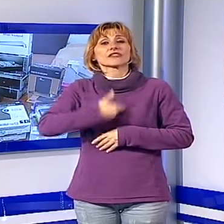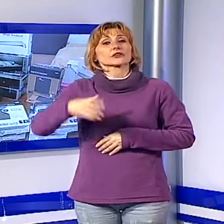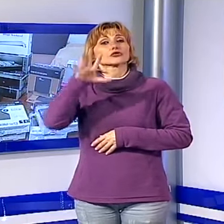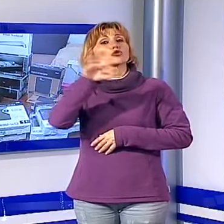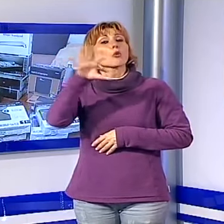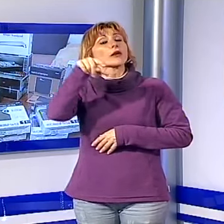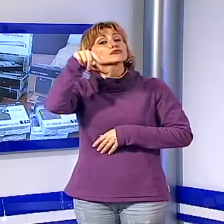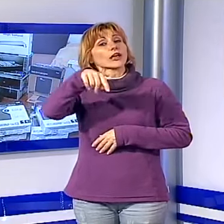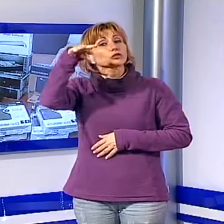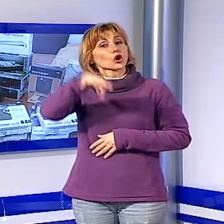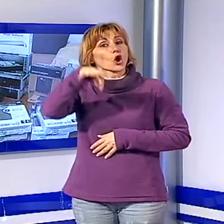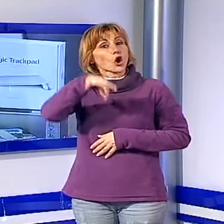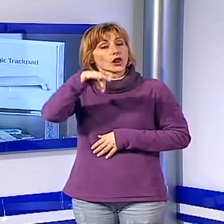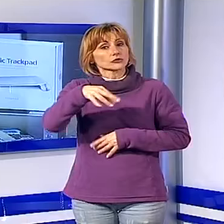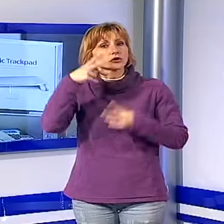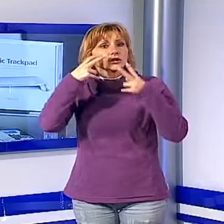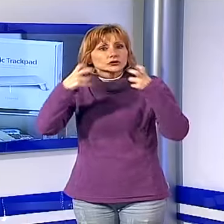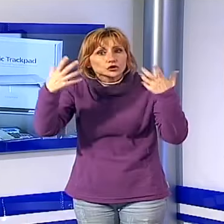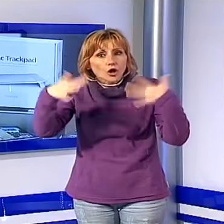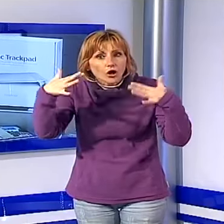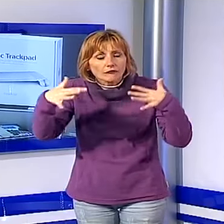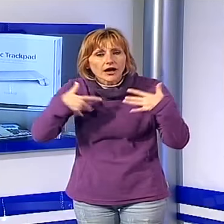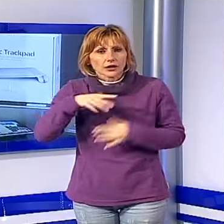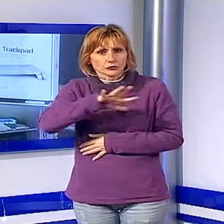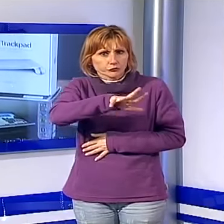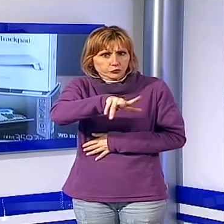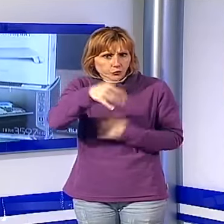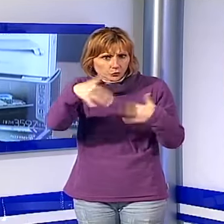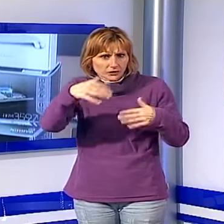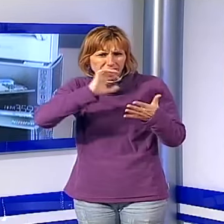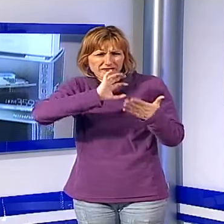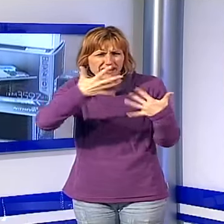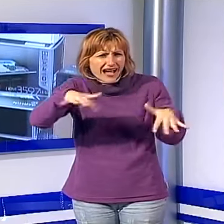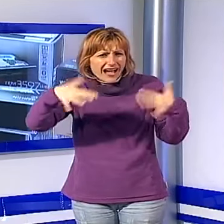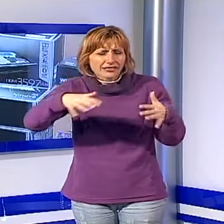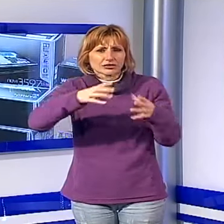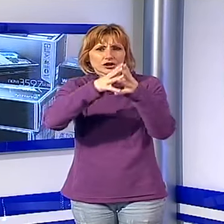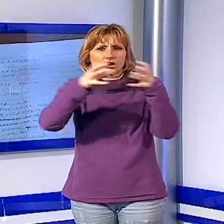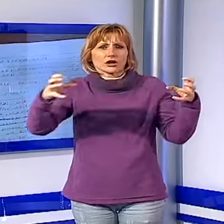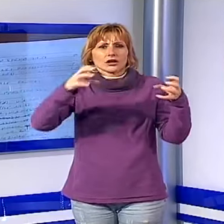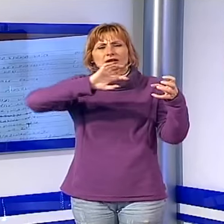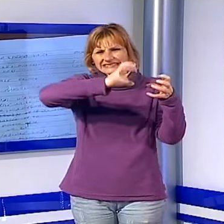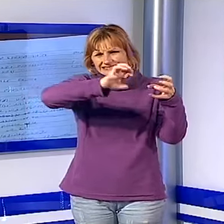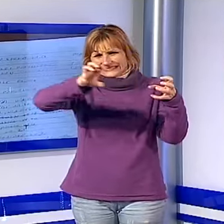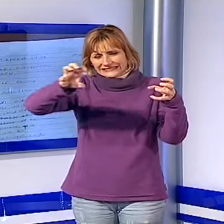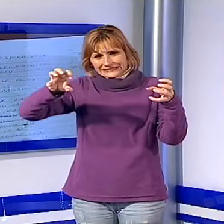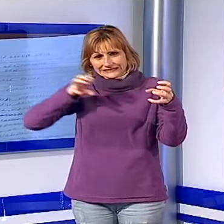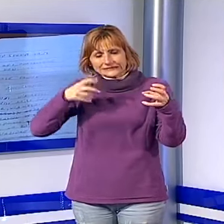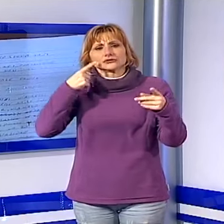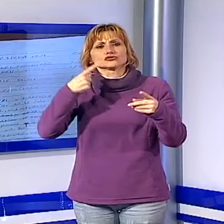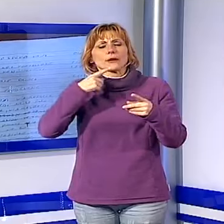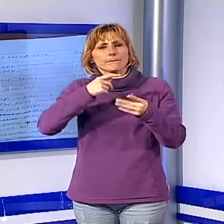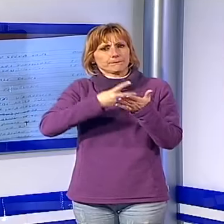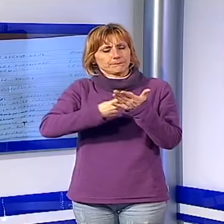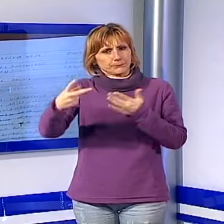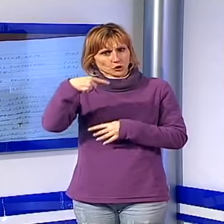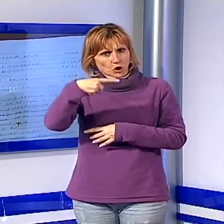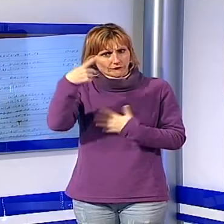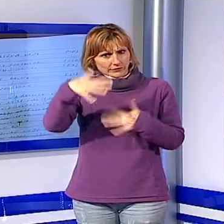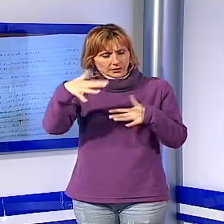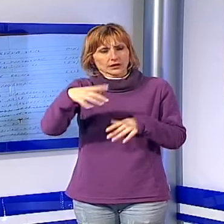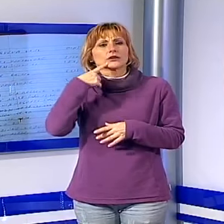trovata la refurtiva, frutto di furti operati anche in altri negozi di altre province, come testimoniato da un appunto dove due annotavano